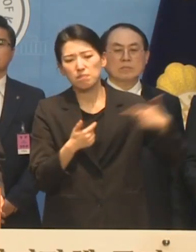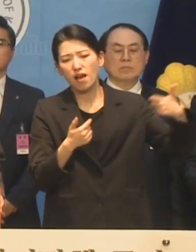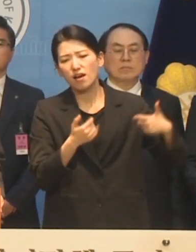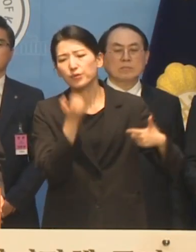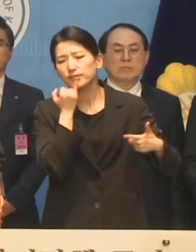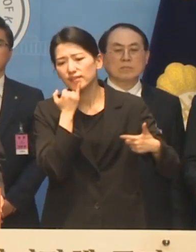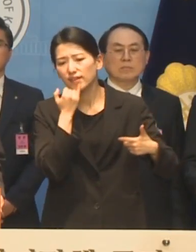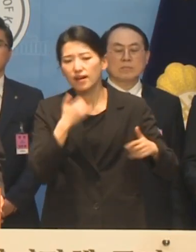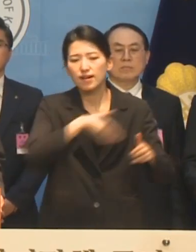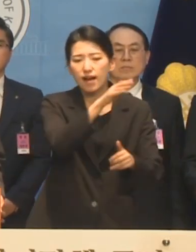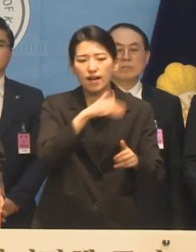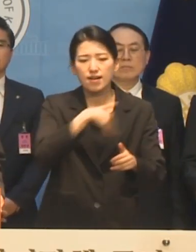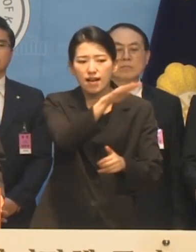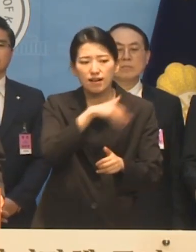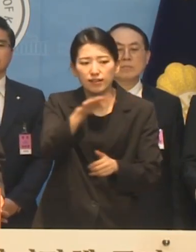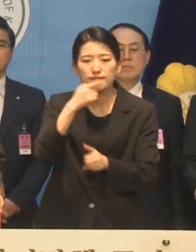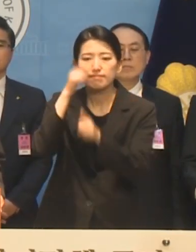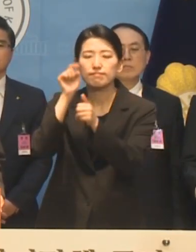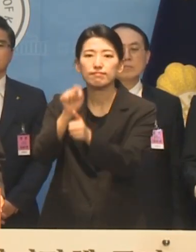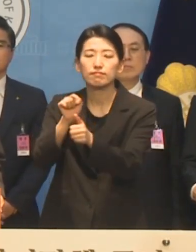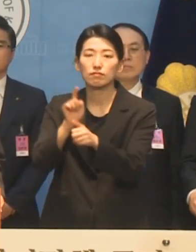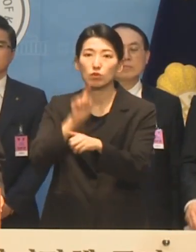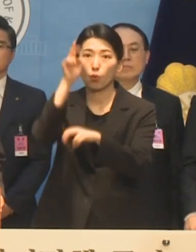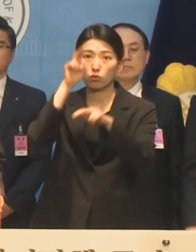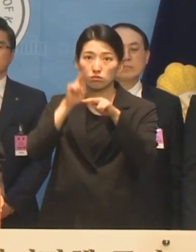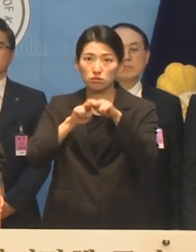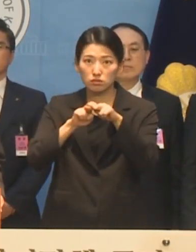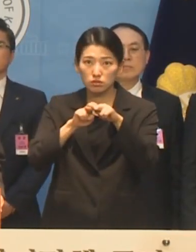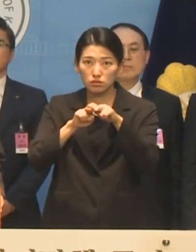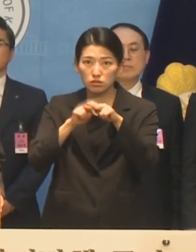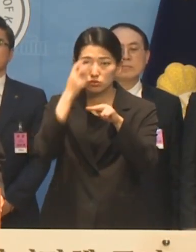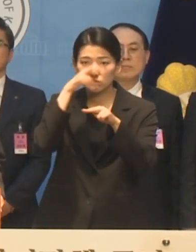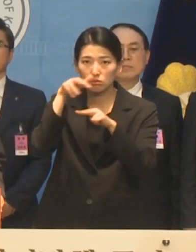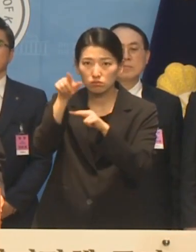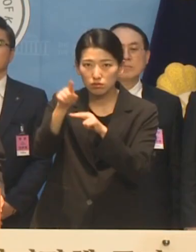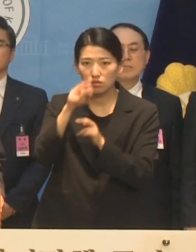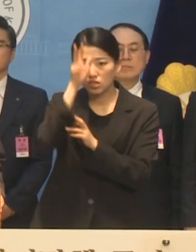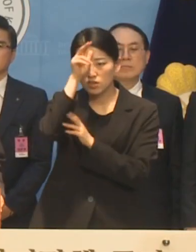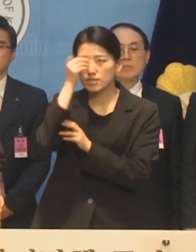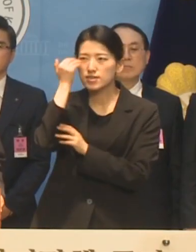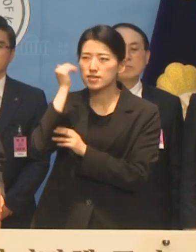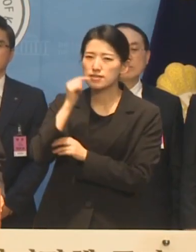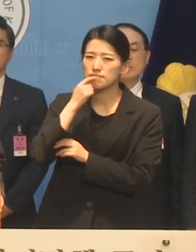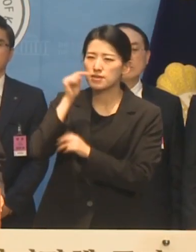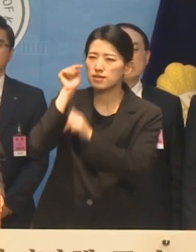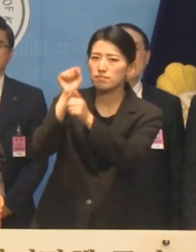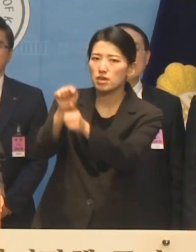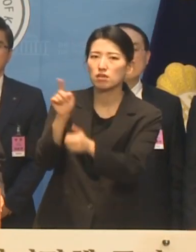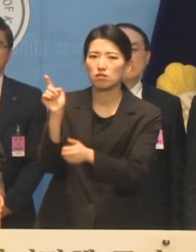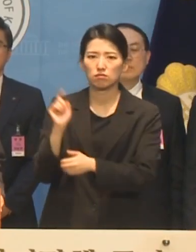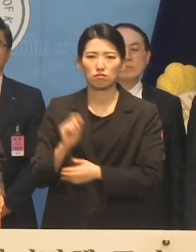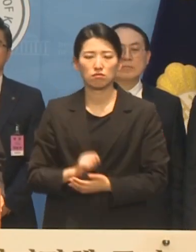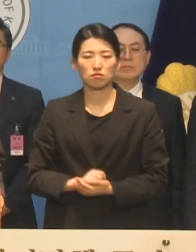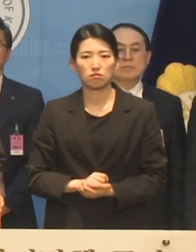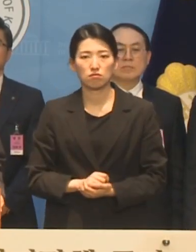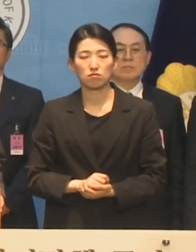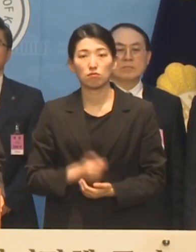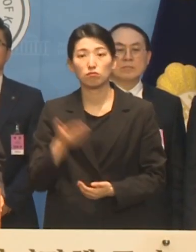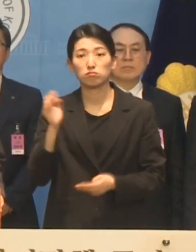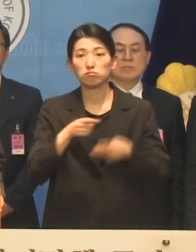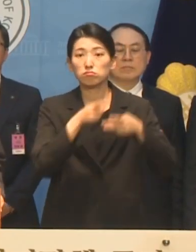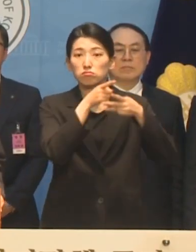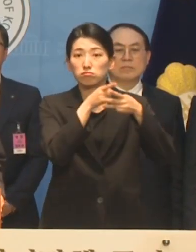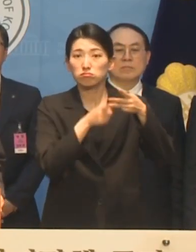과격한 발언으로 공수처와 경찰을 자극시켰습니다. 그러나 동일한 시점에서